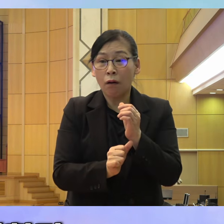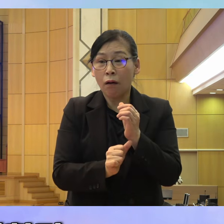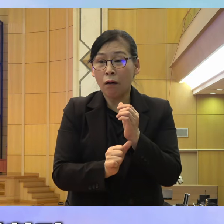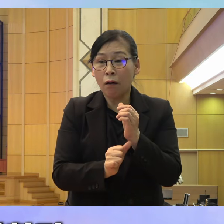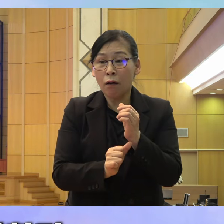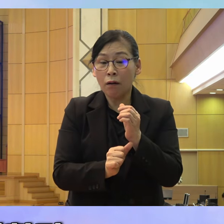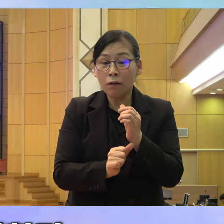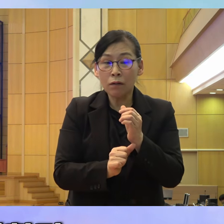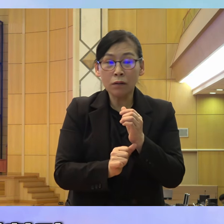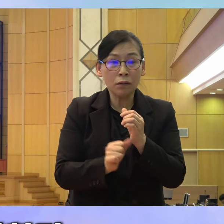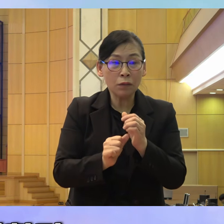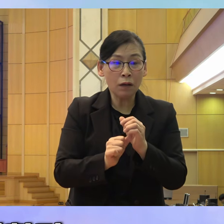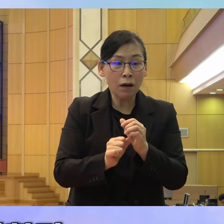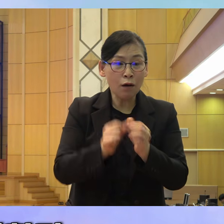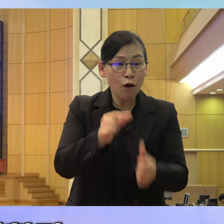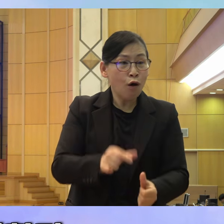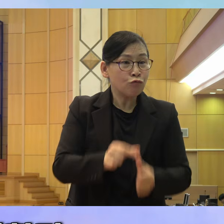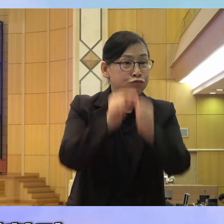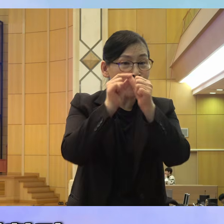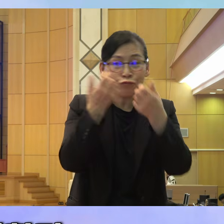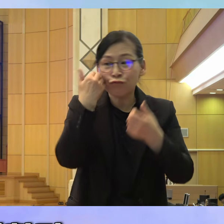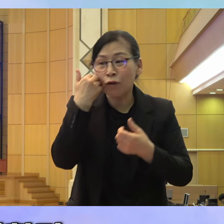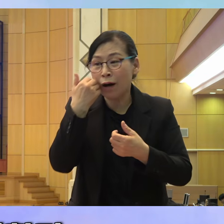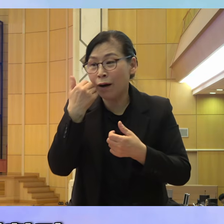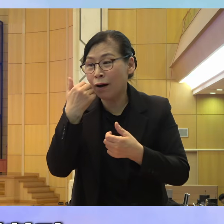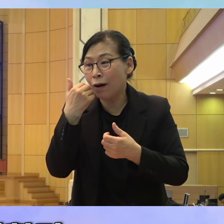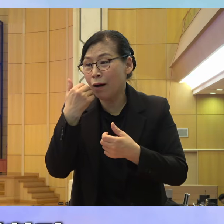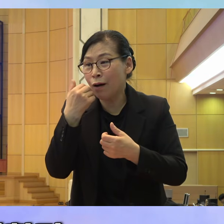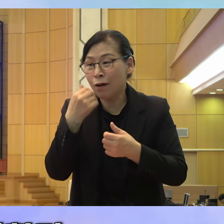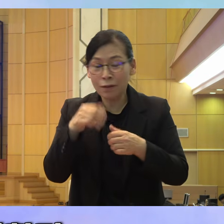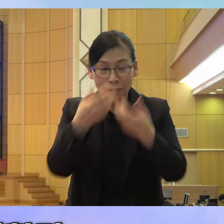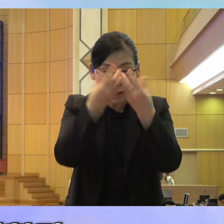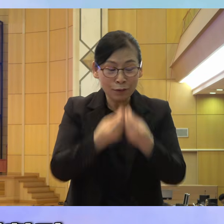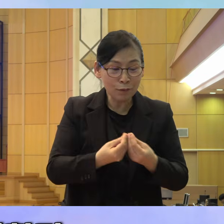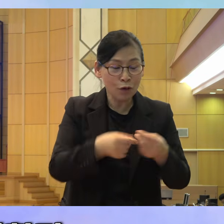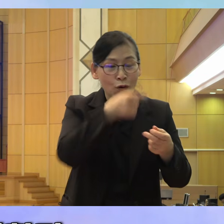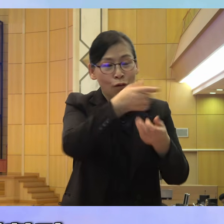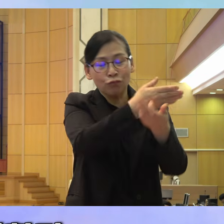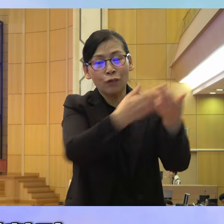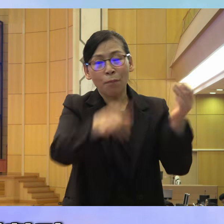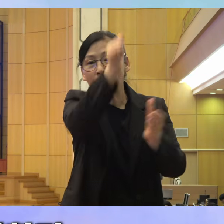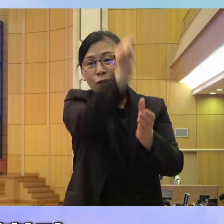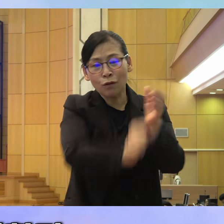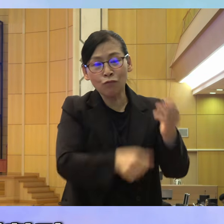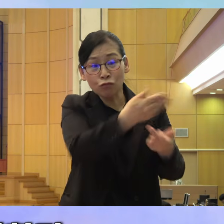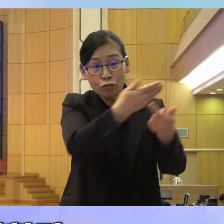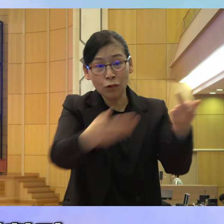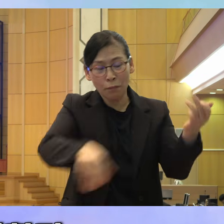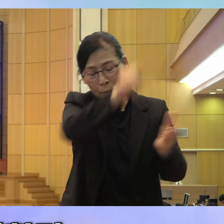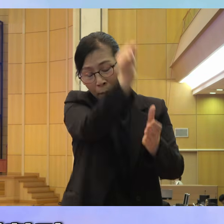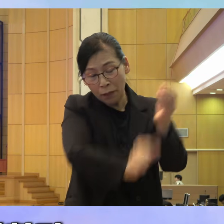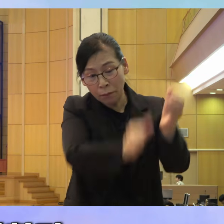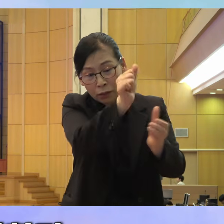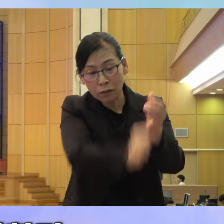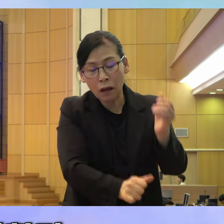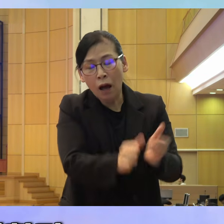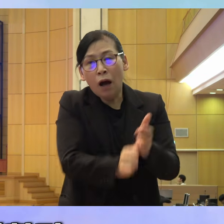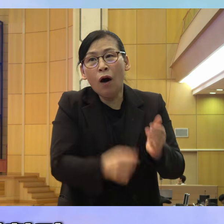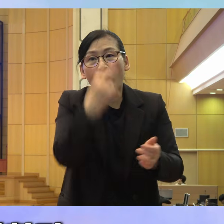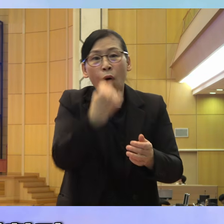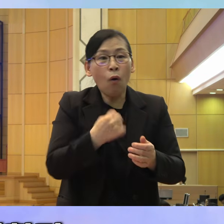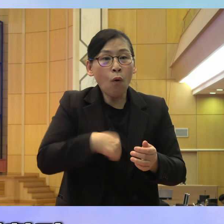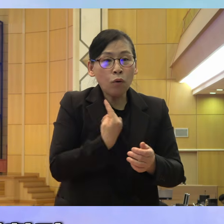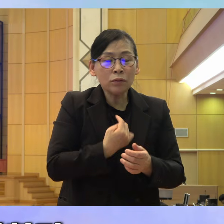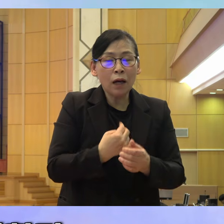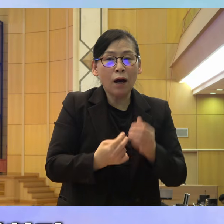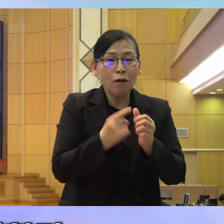그 다음엔 헤어날 길이 없어요. 물에 빠진 사람이 빠졌다는 것은요, 죽을 징이 이르니까 빠진